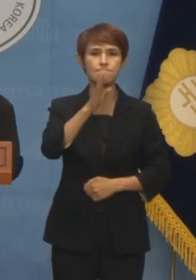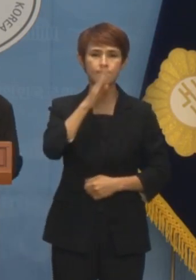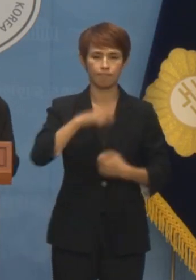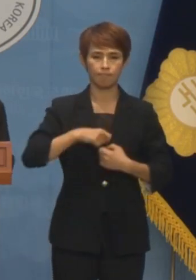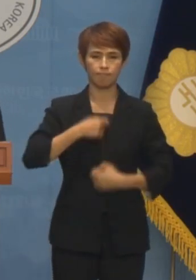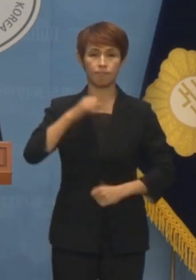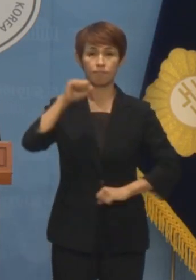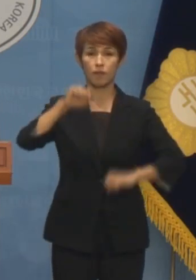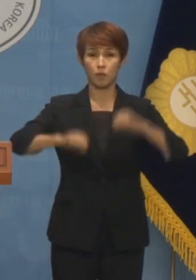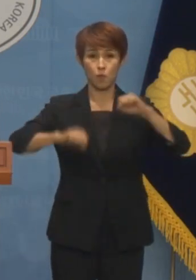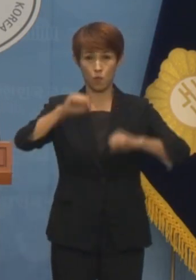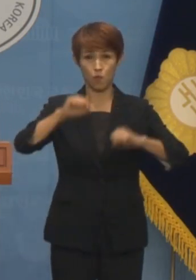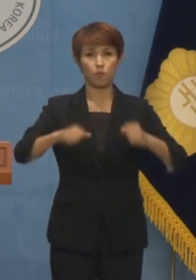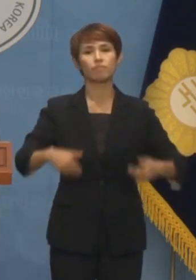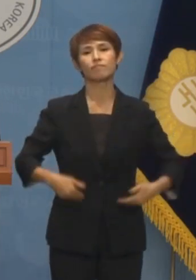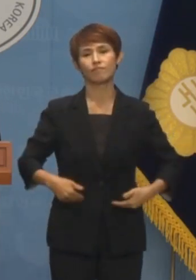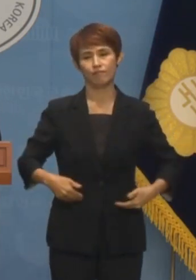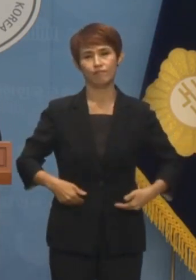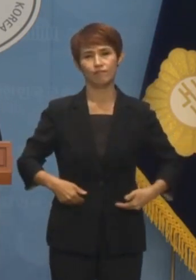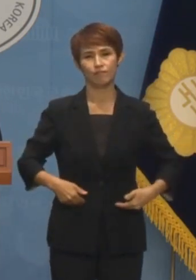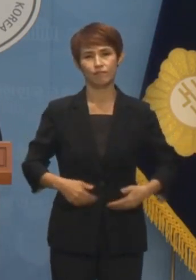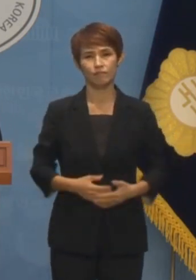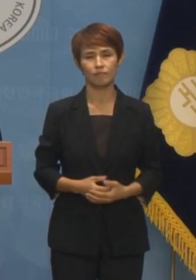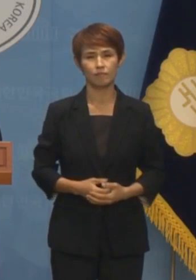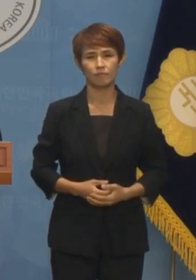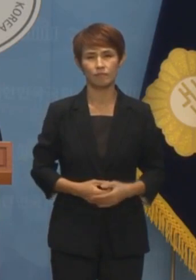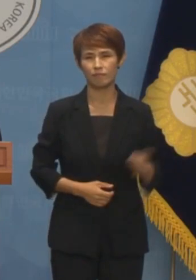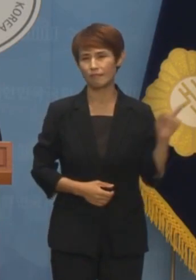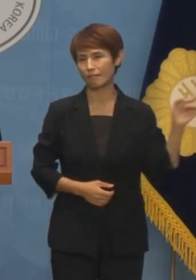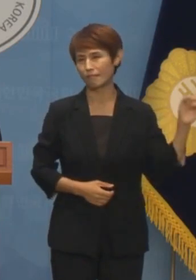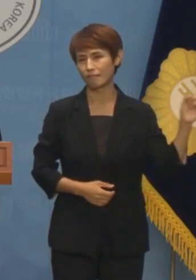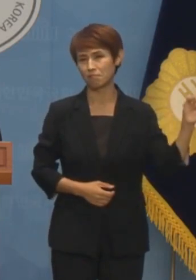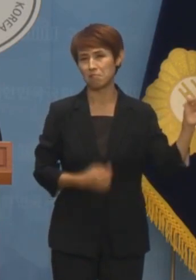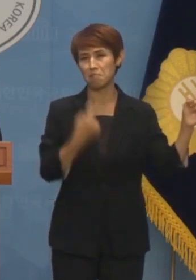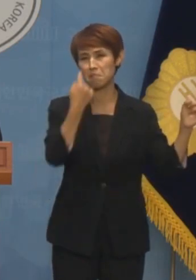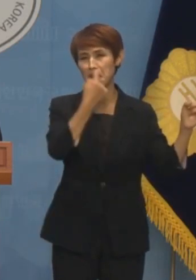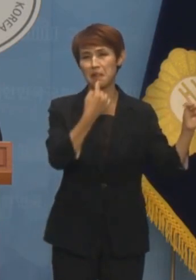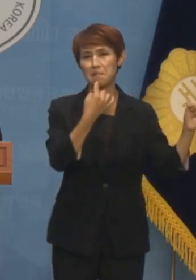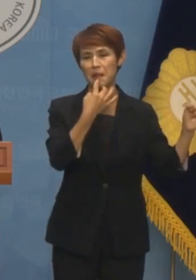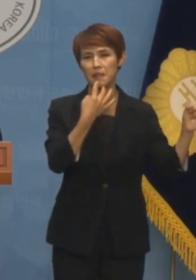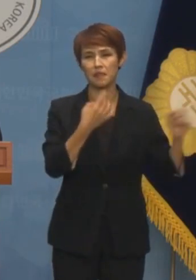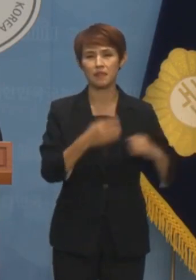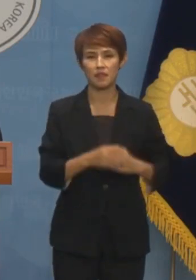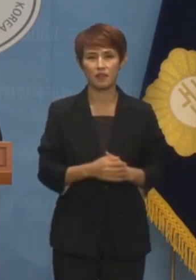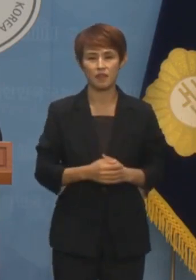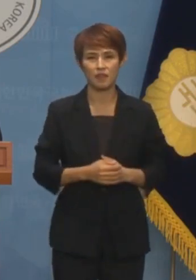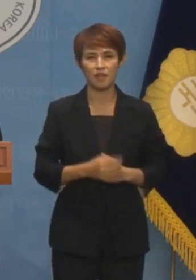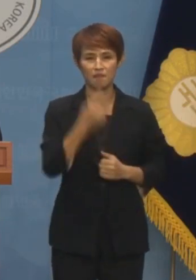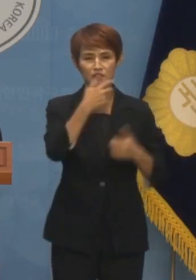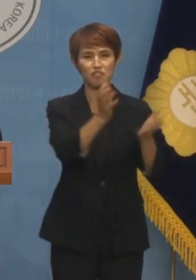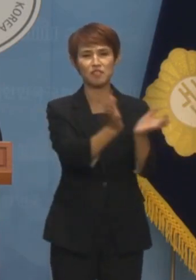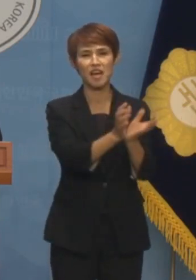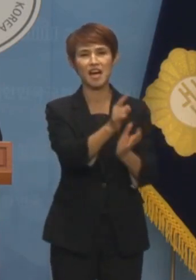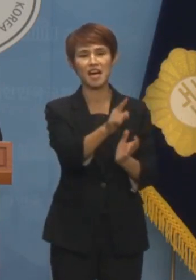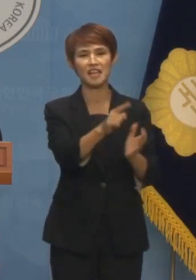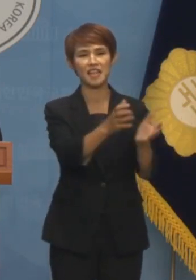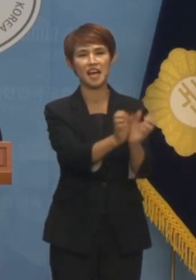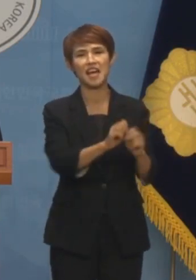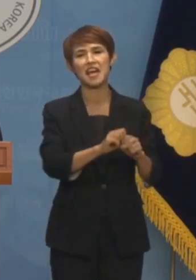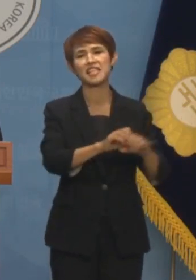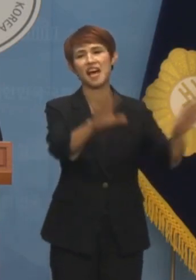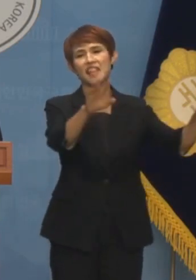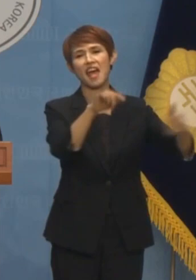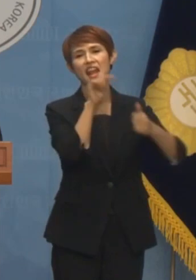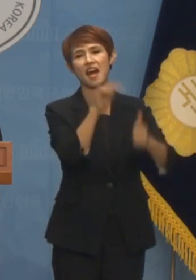행동이 필요합니다. 누구처럼 말로만 더불어민주당 정당 해산이라 하지